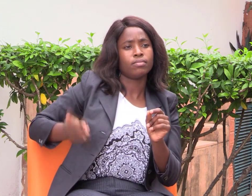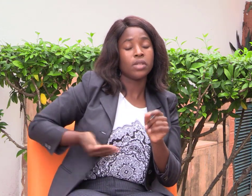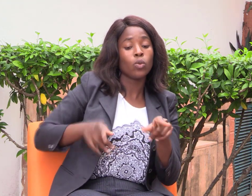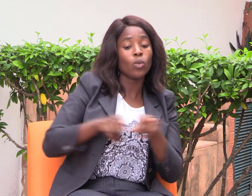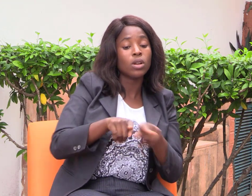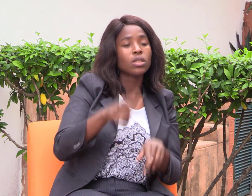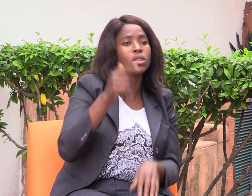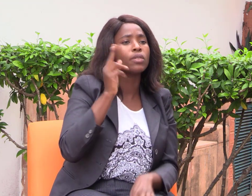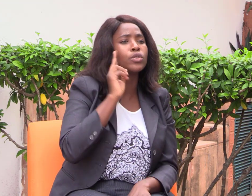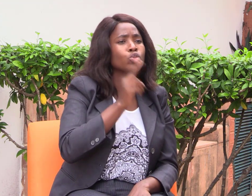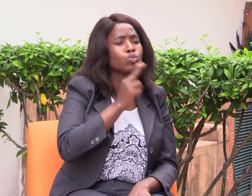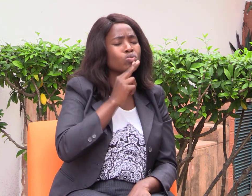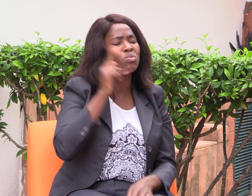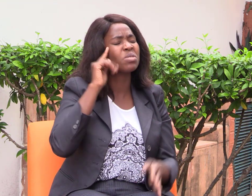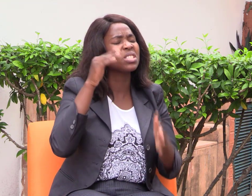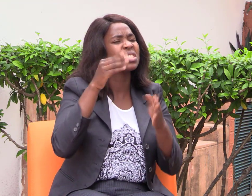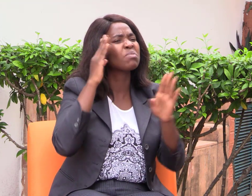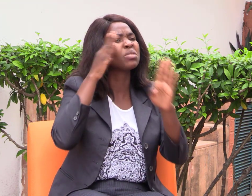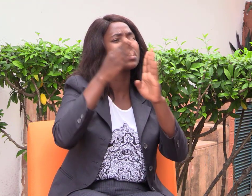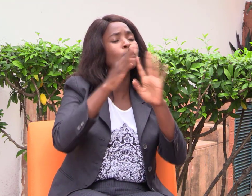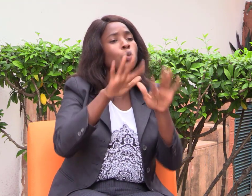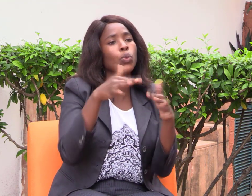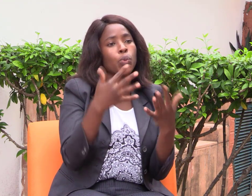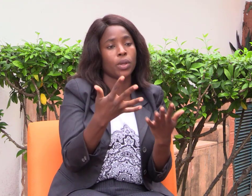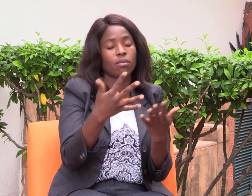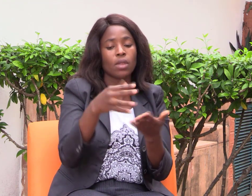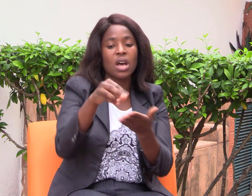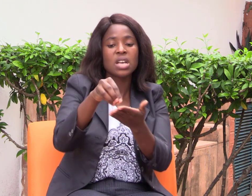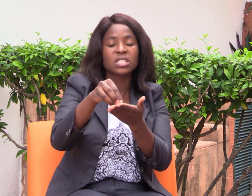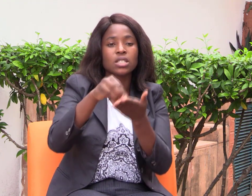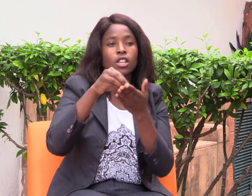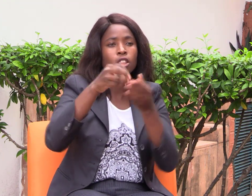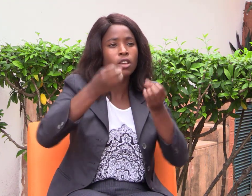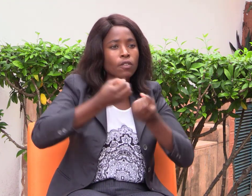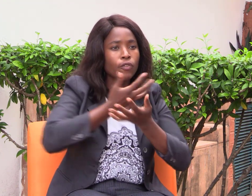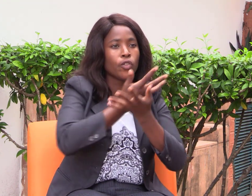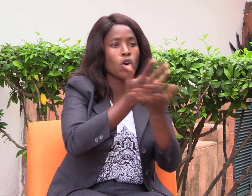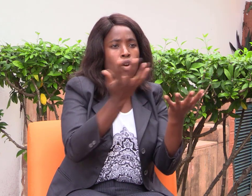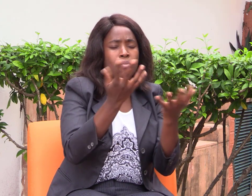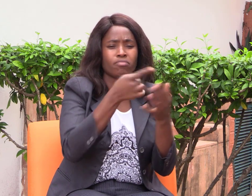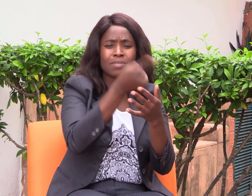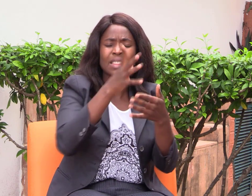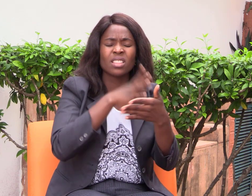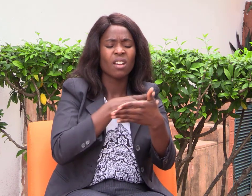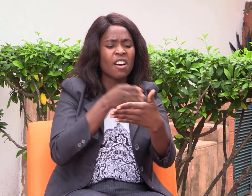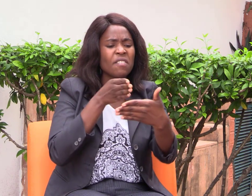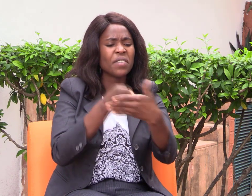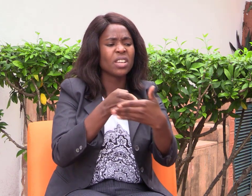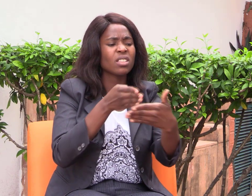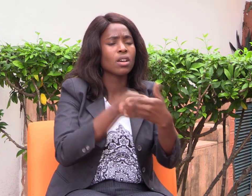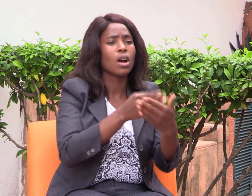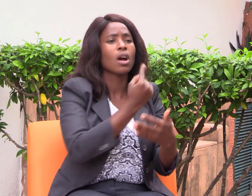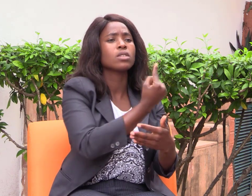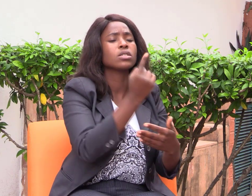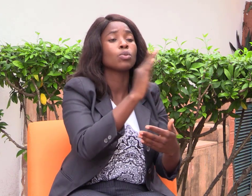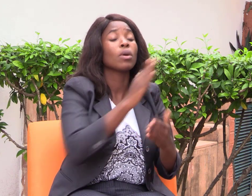a lutar, como a TV Surdo continua a lutar para ter acesso à